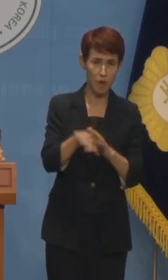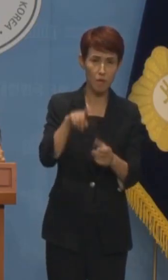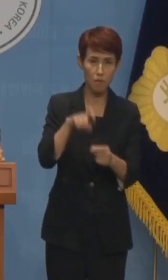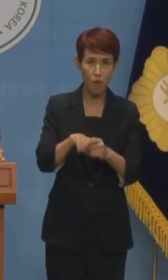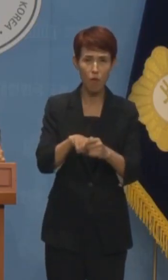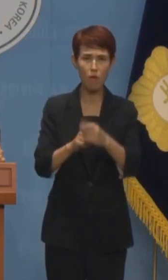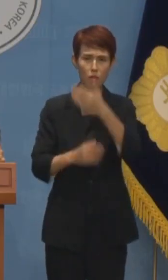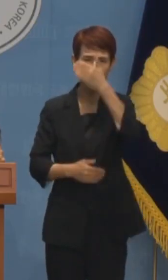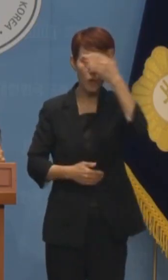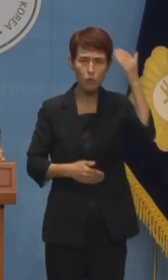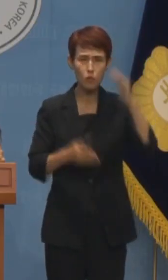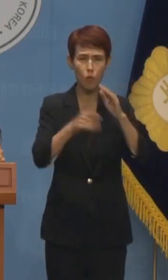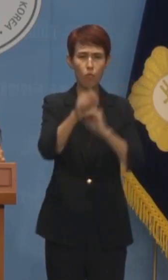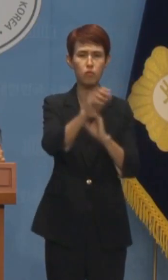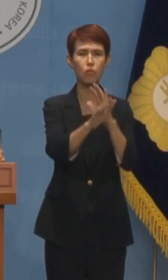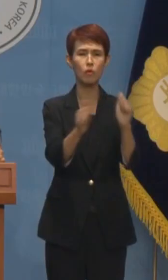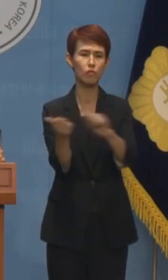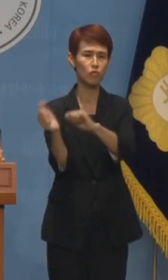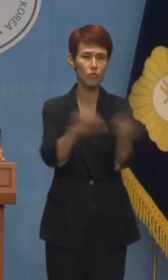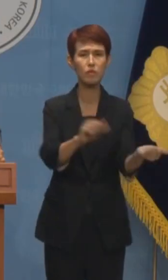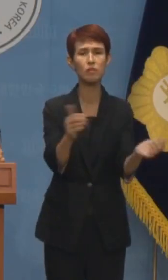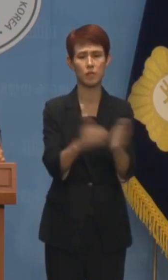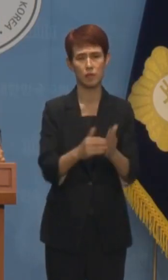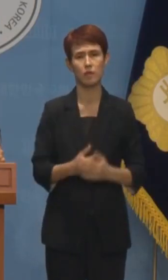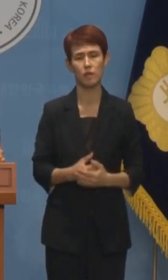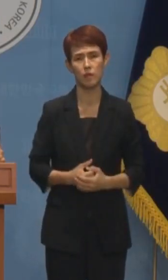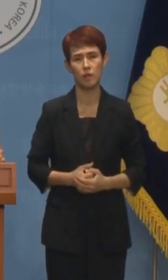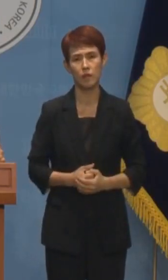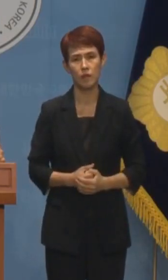한 젊은 공직자가 희생되었습니다.